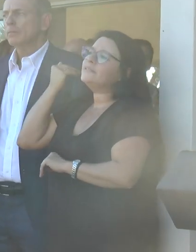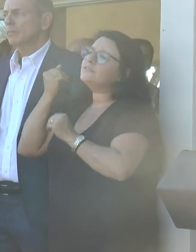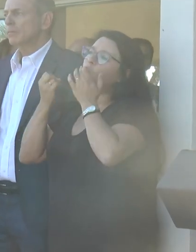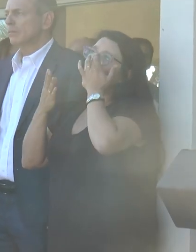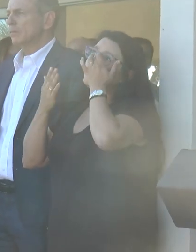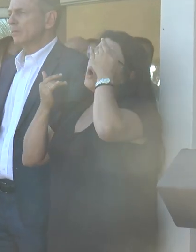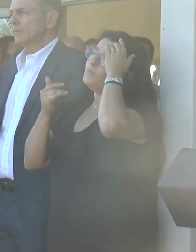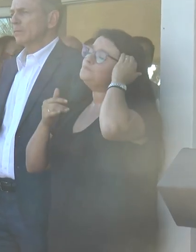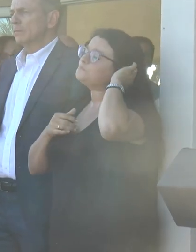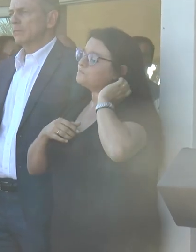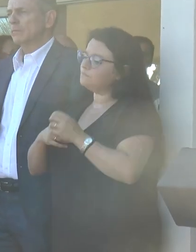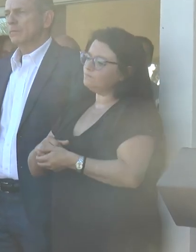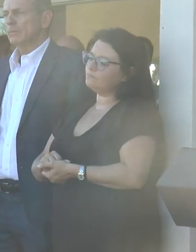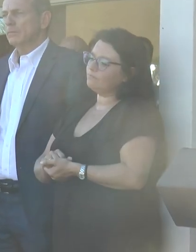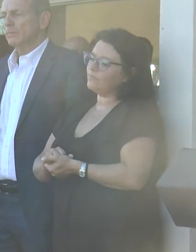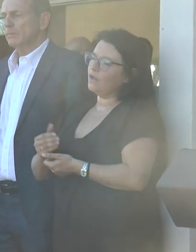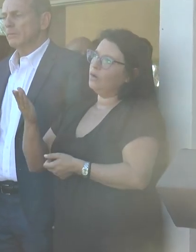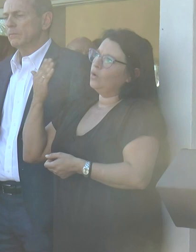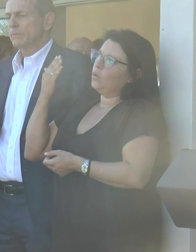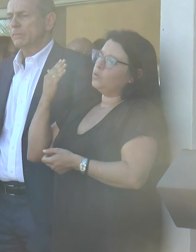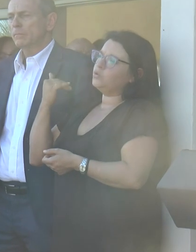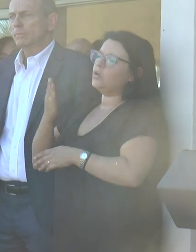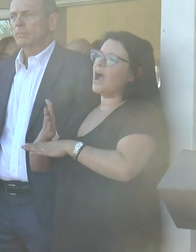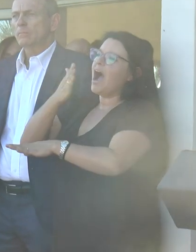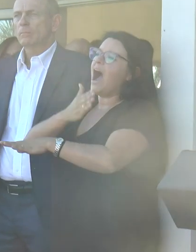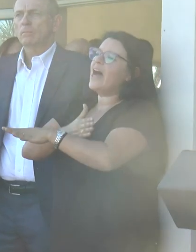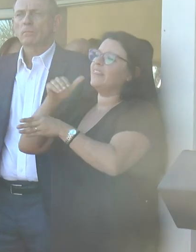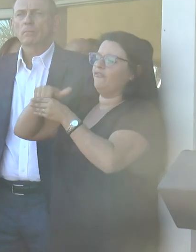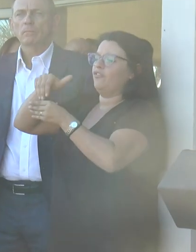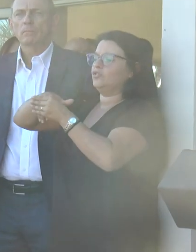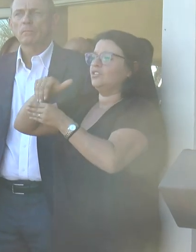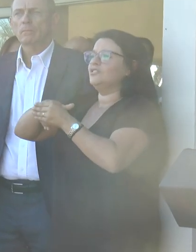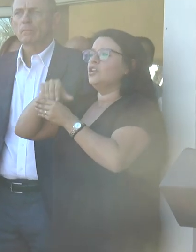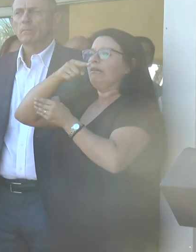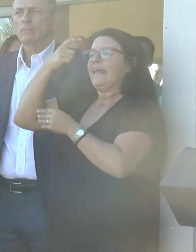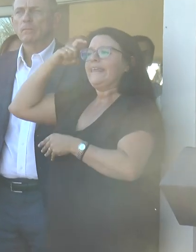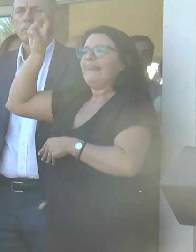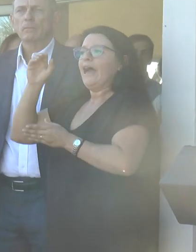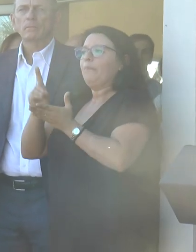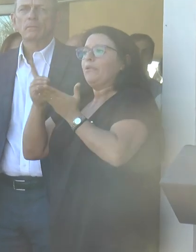cuando allá por... ya antes de las elecciones que largamos la idea,